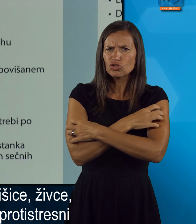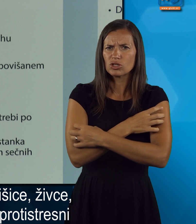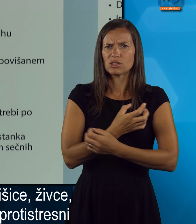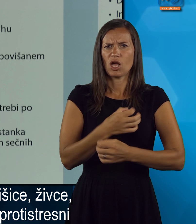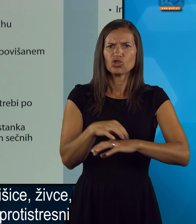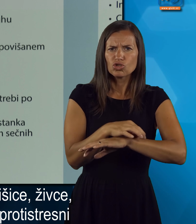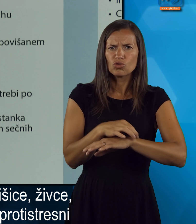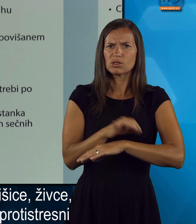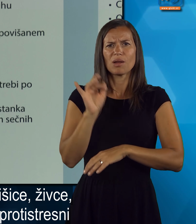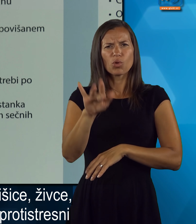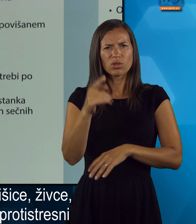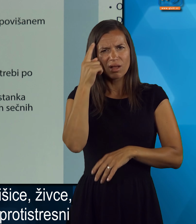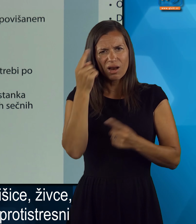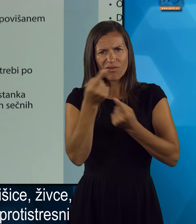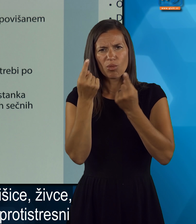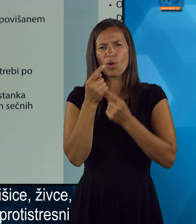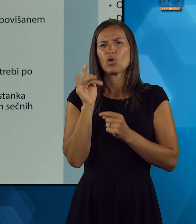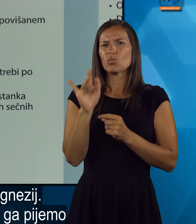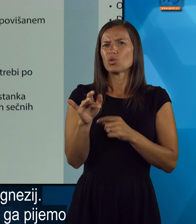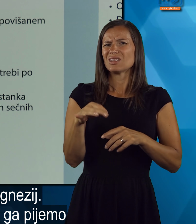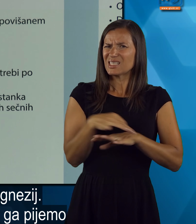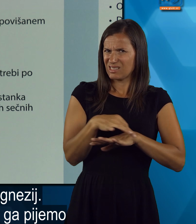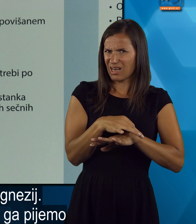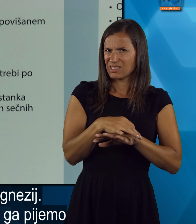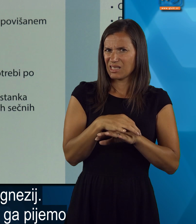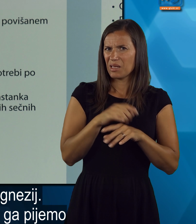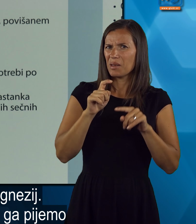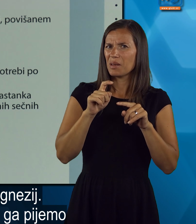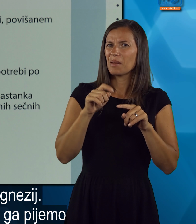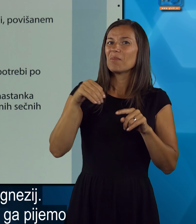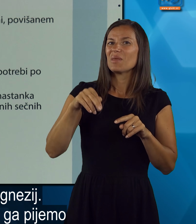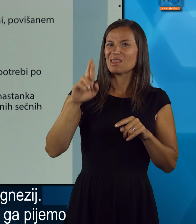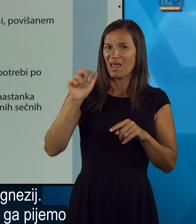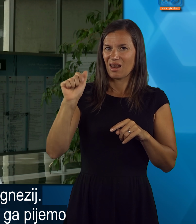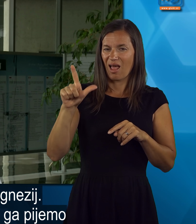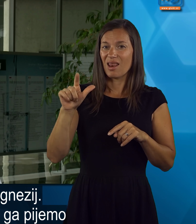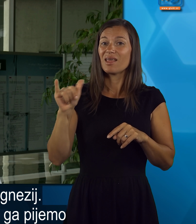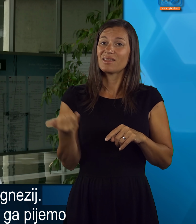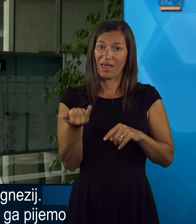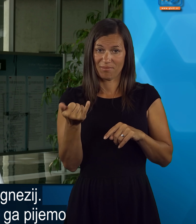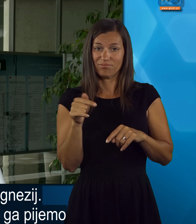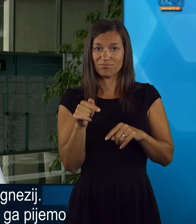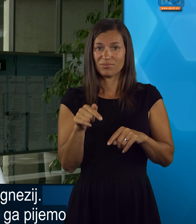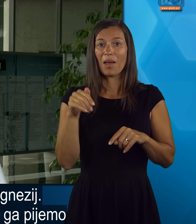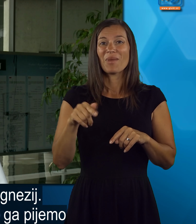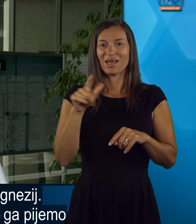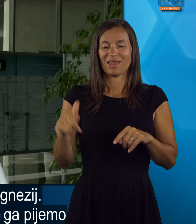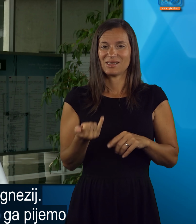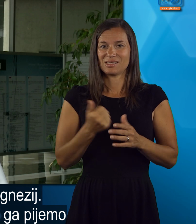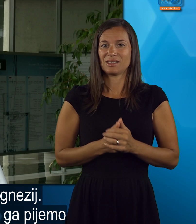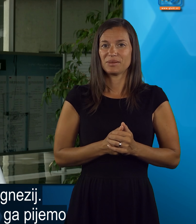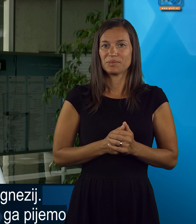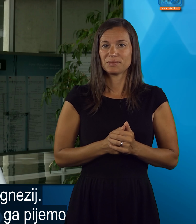mišice, živce, proti glavobolom, protistresni mineral je magnezij.